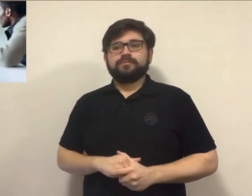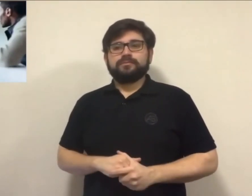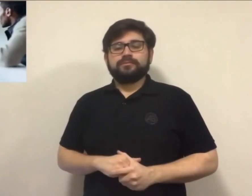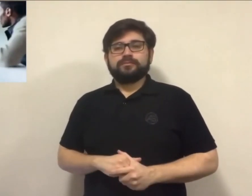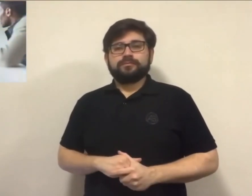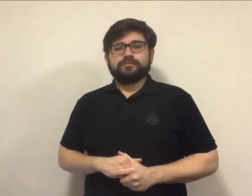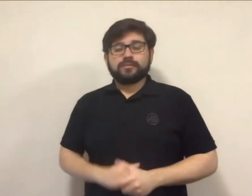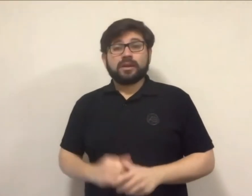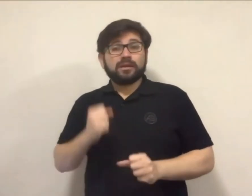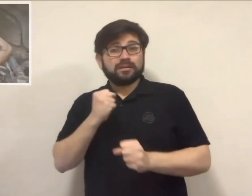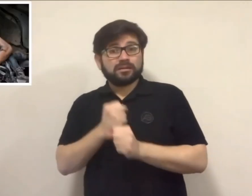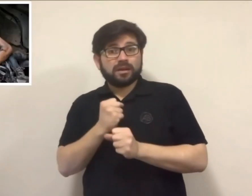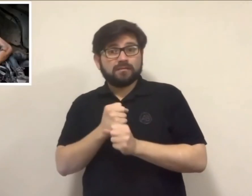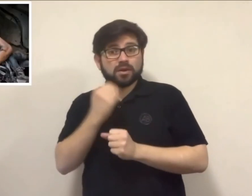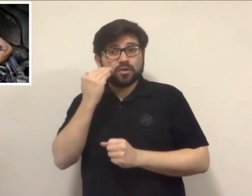Y sobre el trabajo.